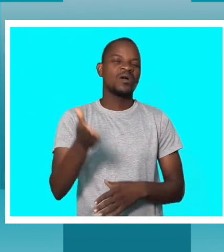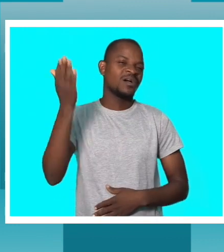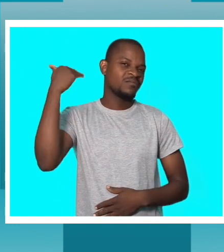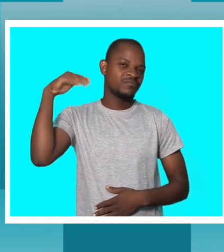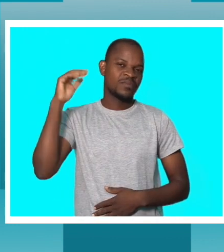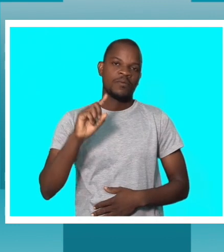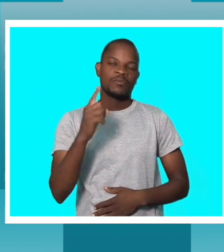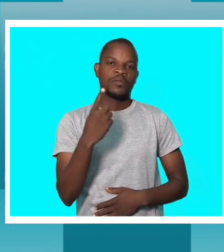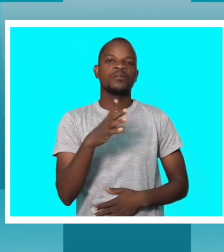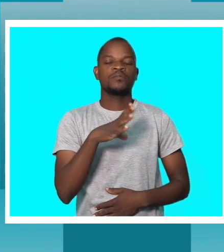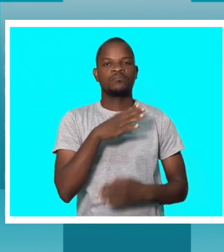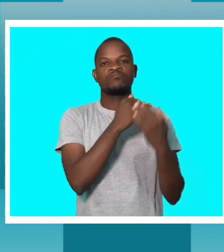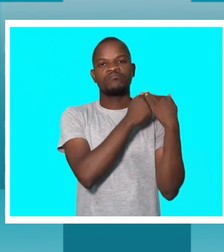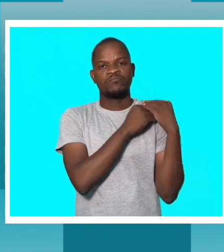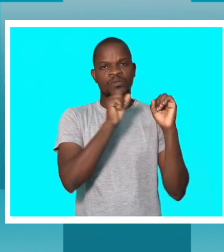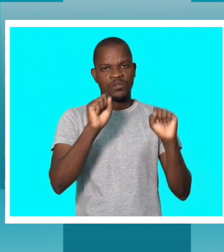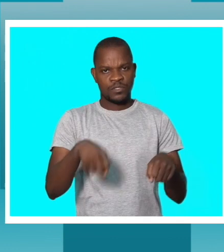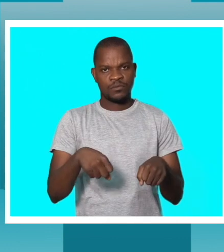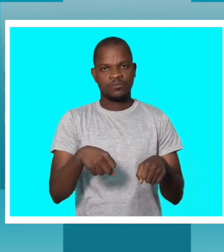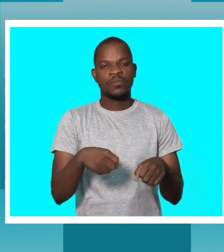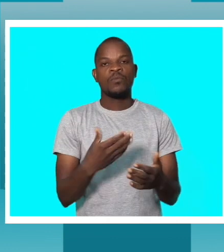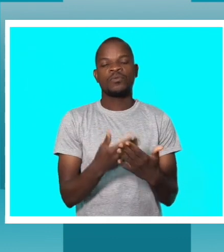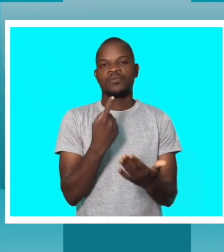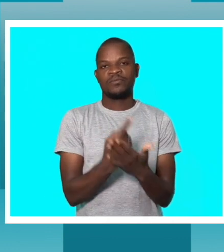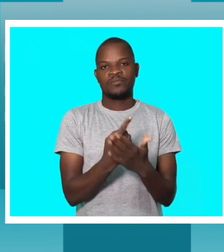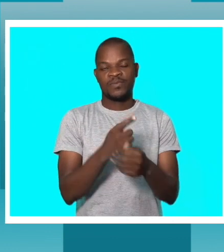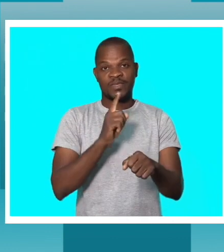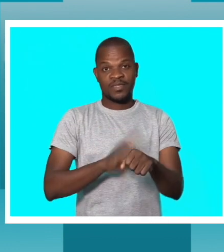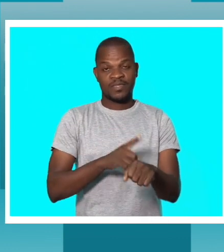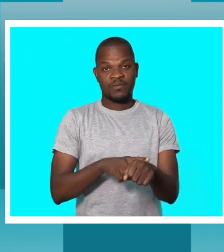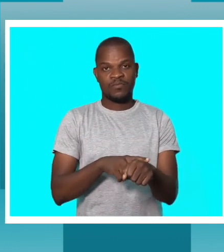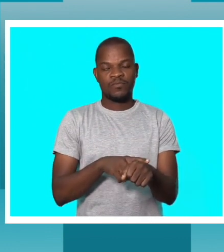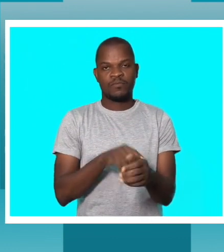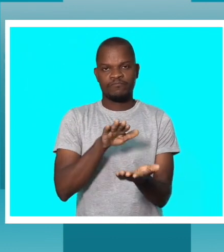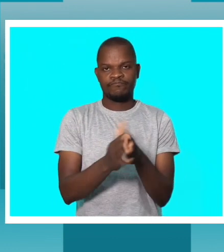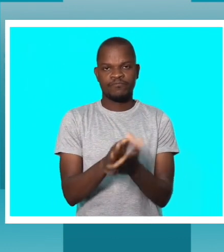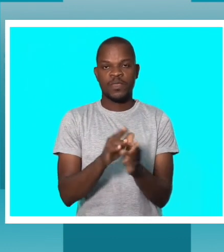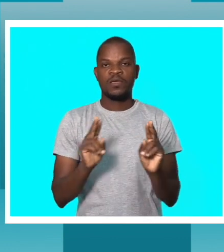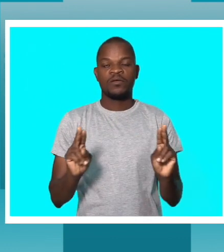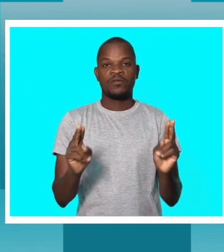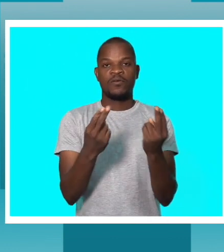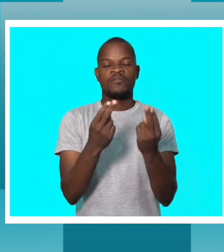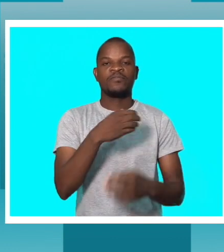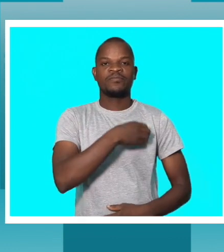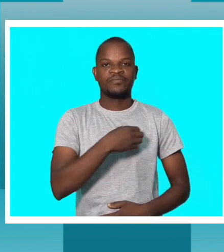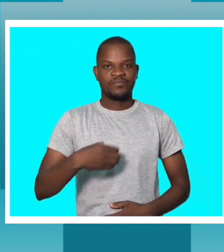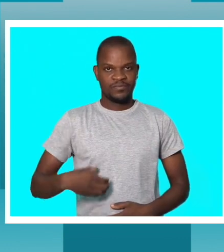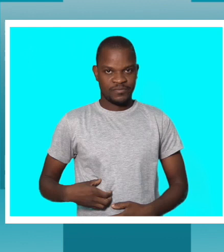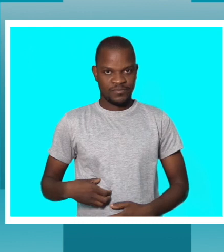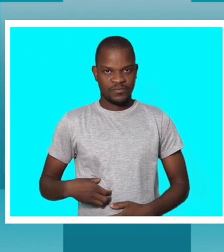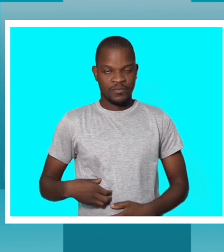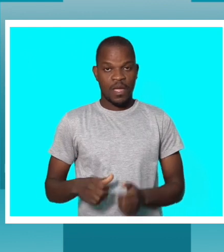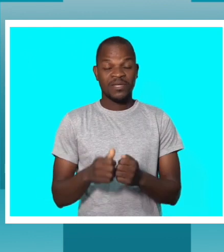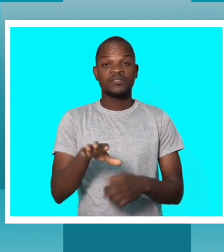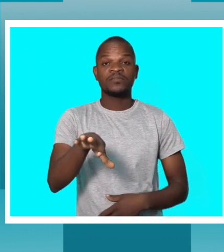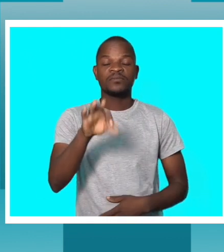tem responsabilidades acrescidas, razão pela qual precisamos de um período de transitório para que o novo presidente,